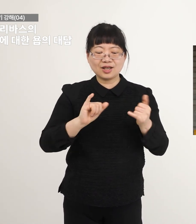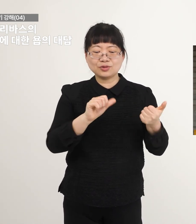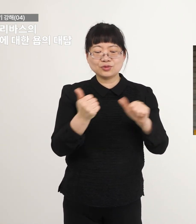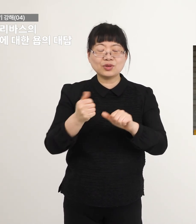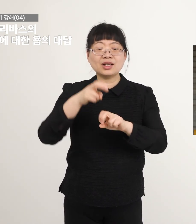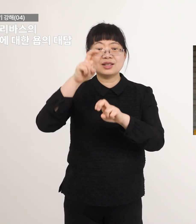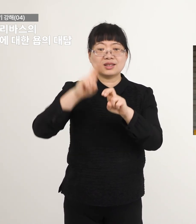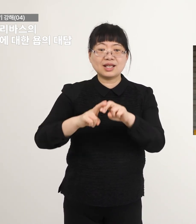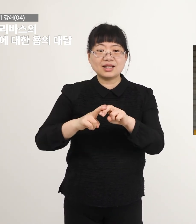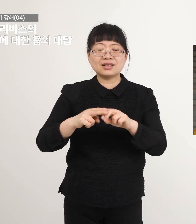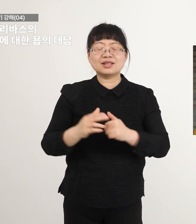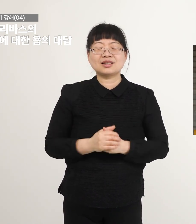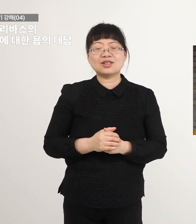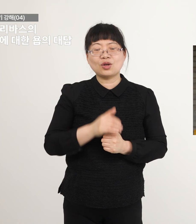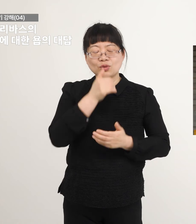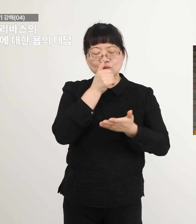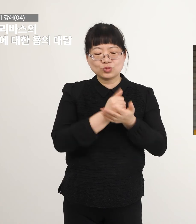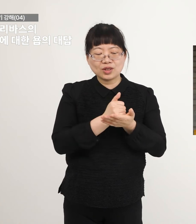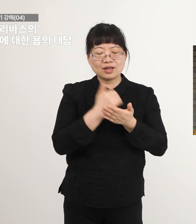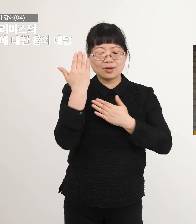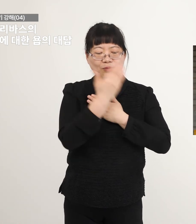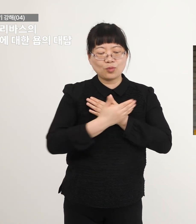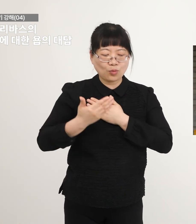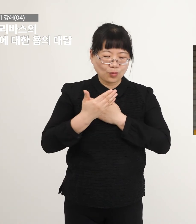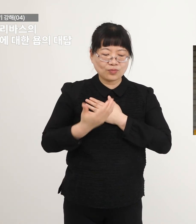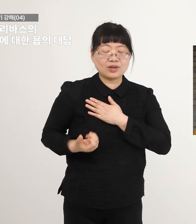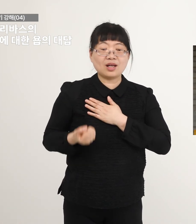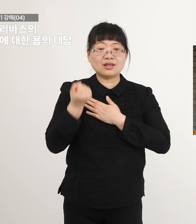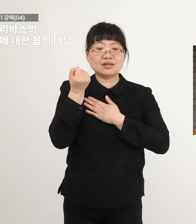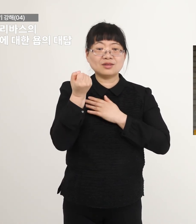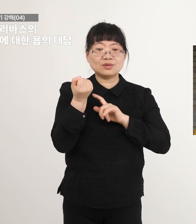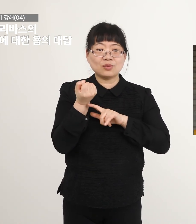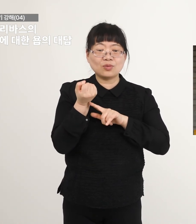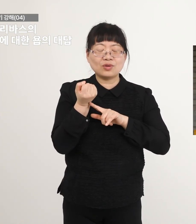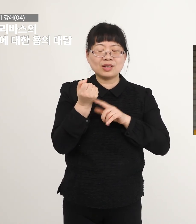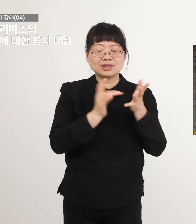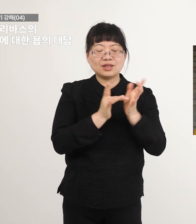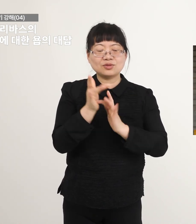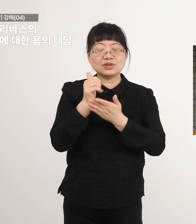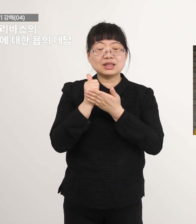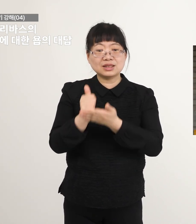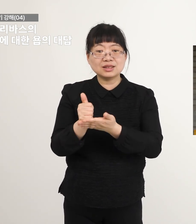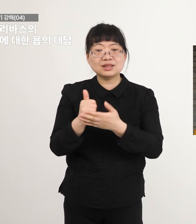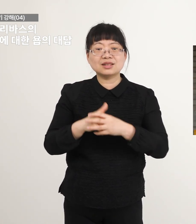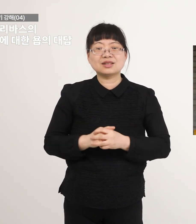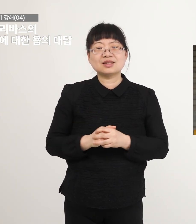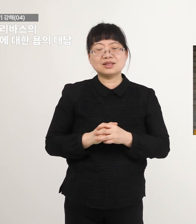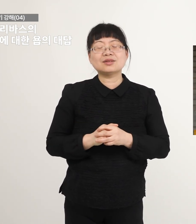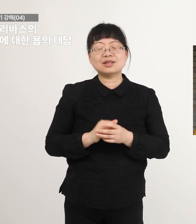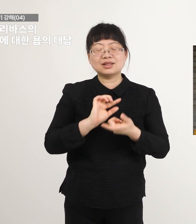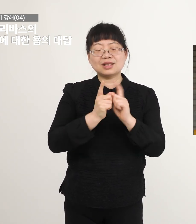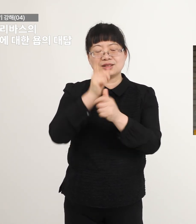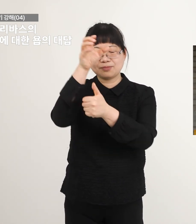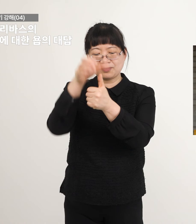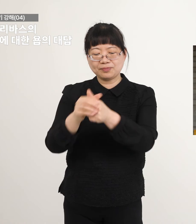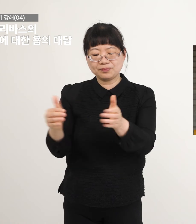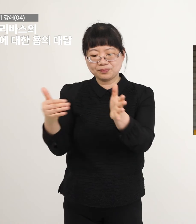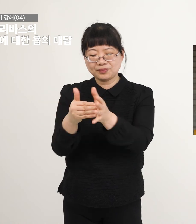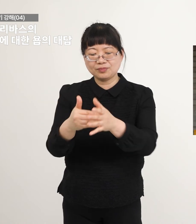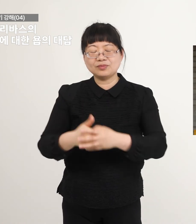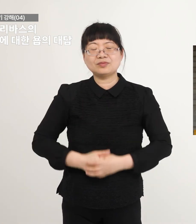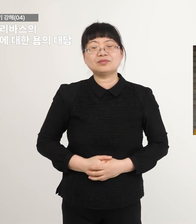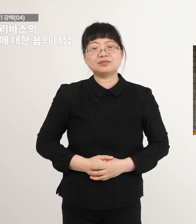자리에 죄의 몸을 입으시고 예수님이 그 역할을 대신한 겁니다.